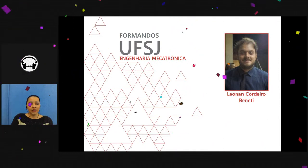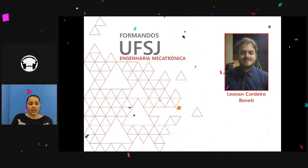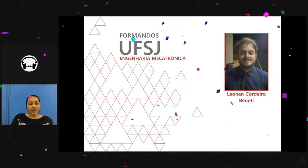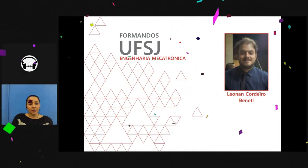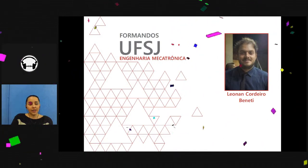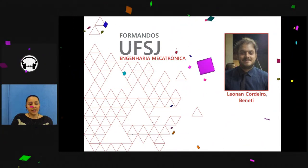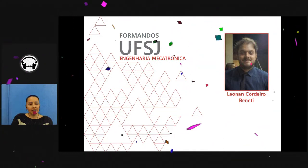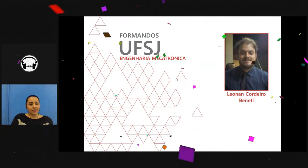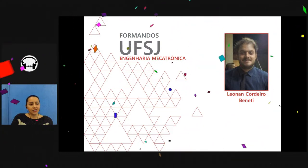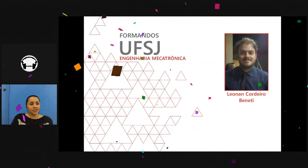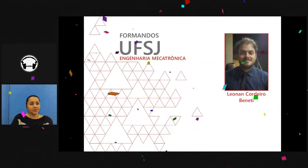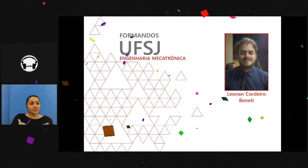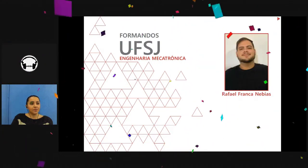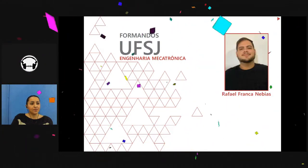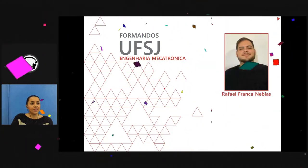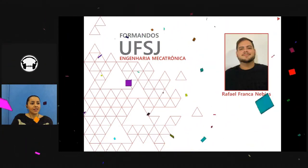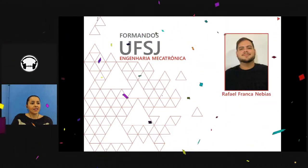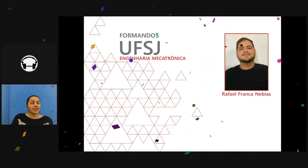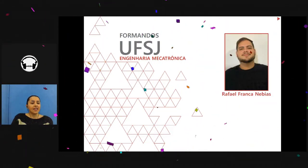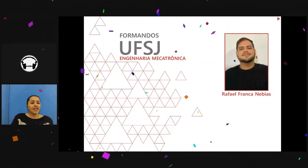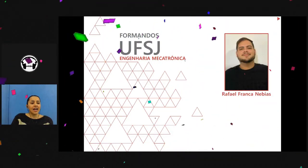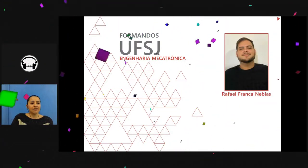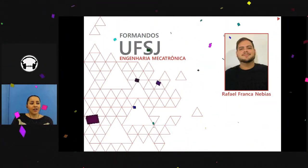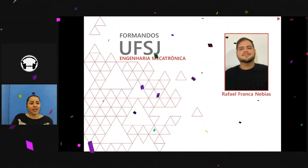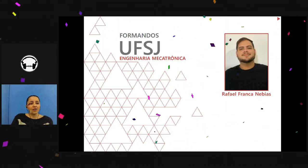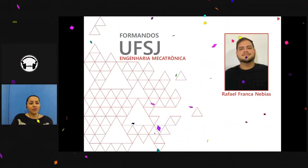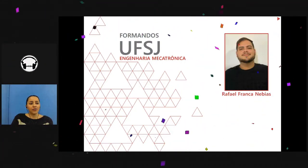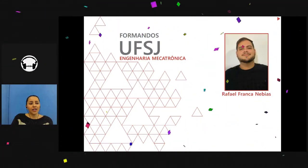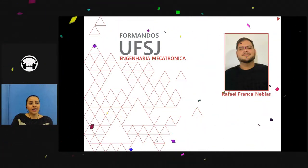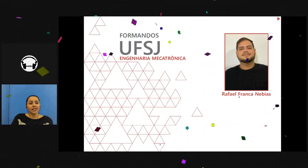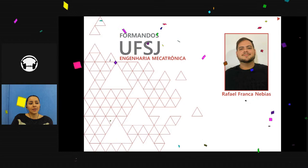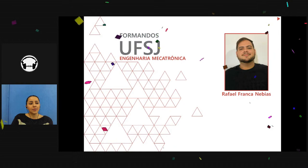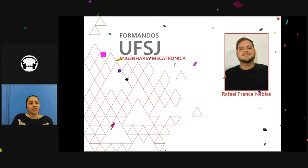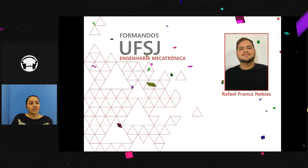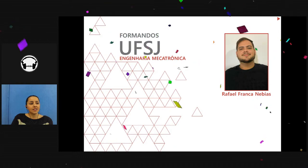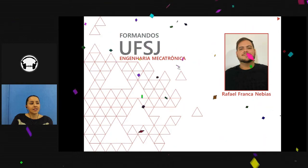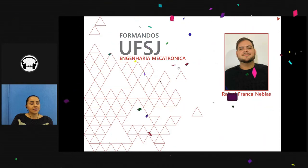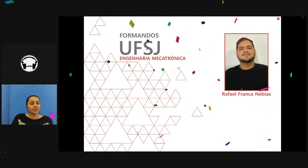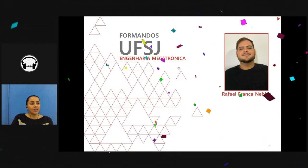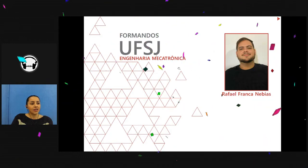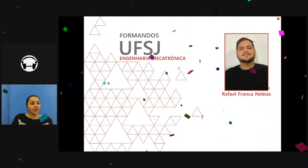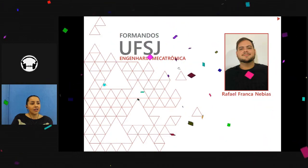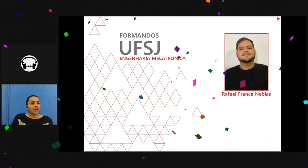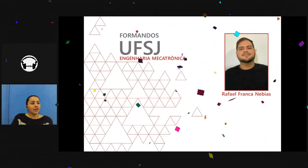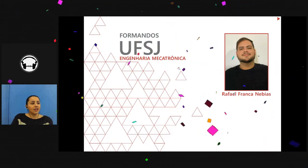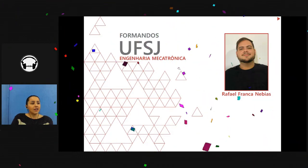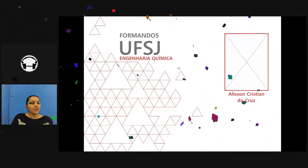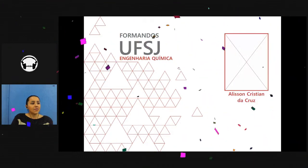Leonan Cordeiro Benetti e Rafael Franca Nebias.